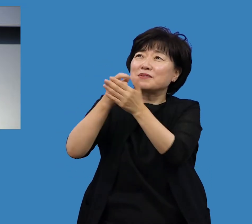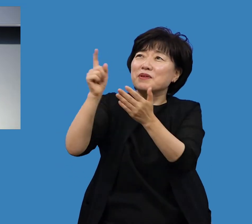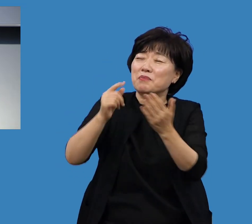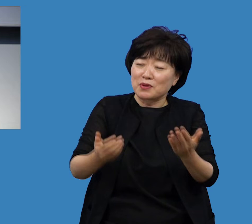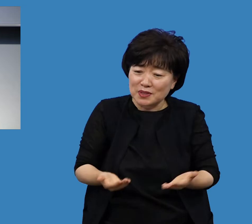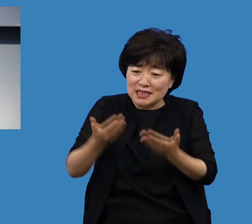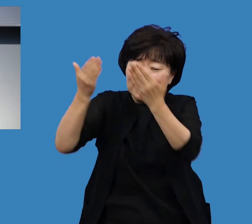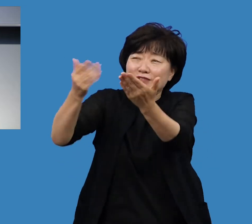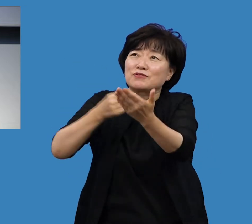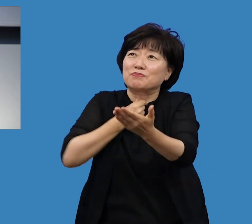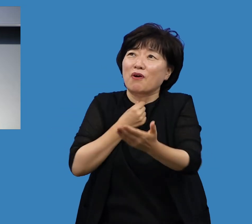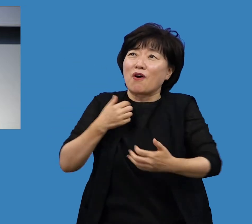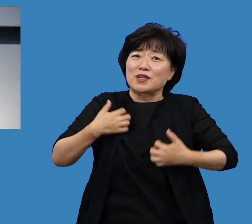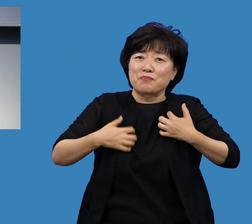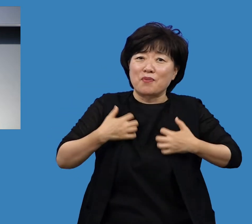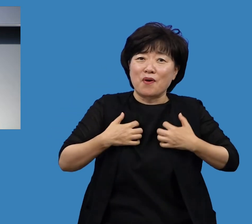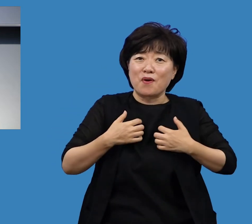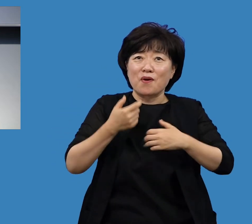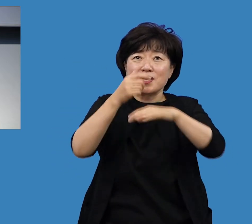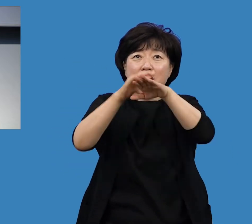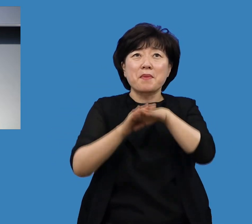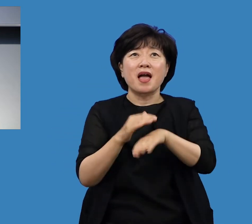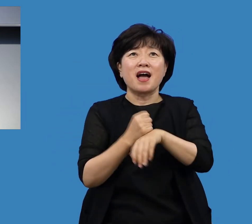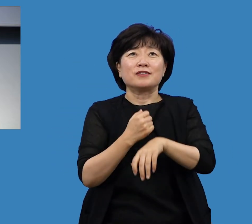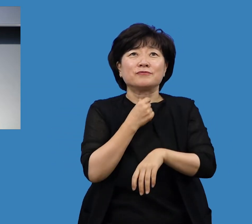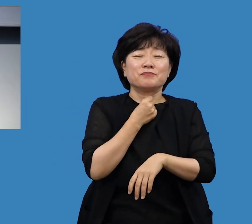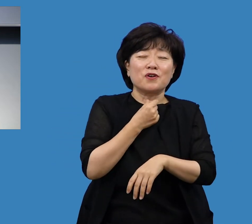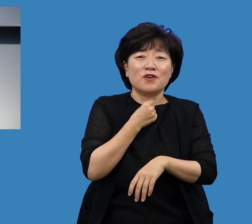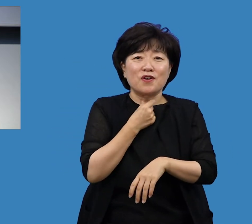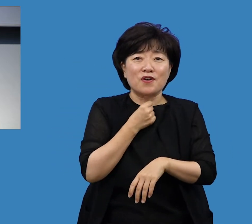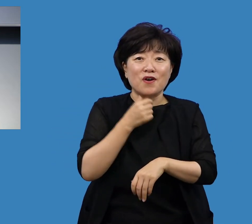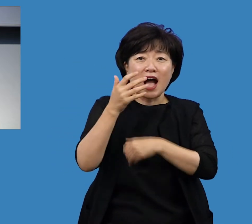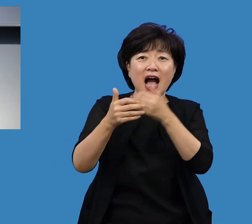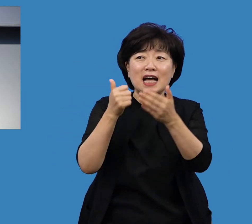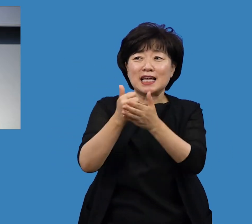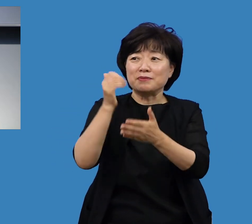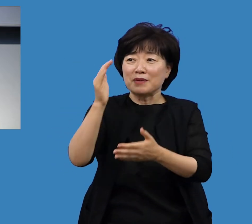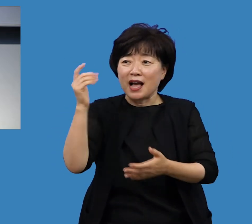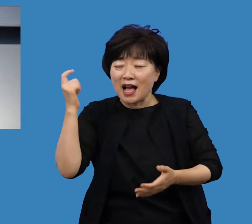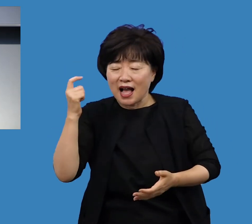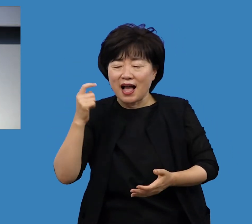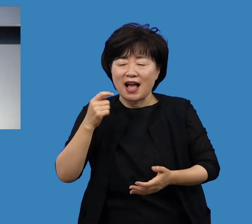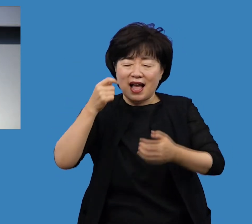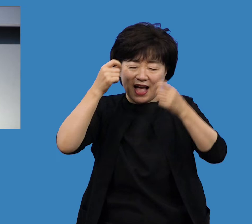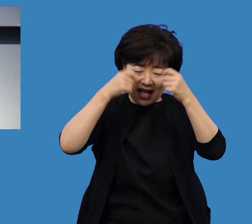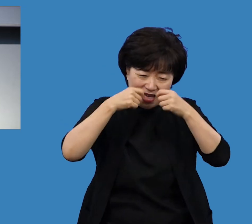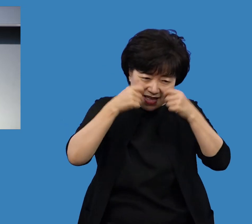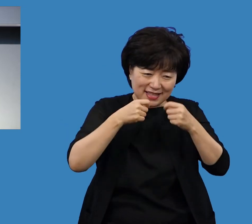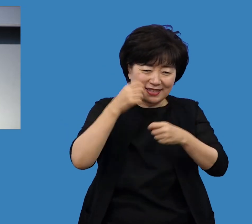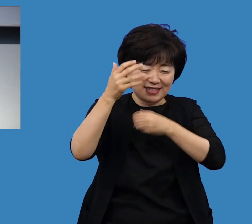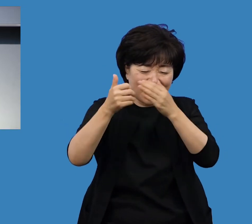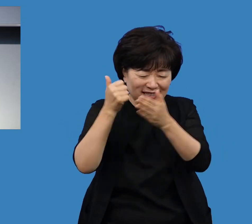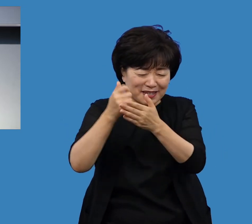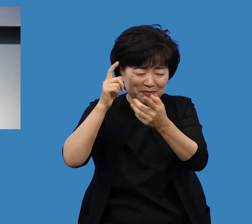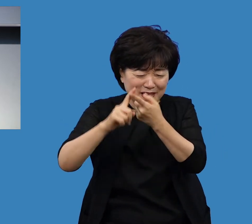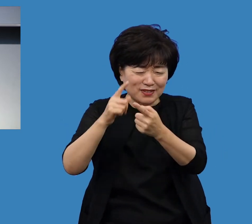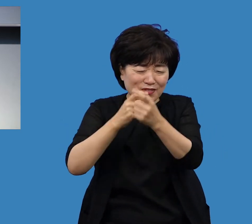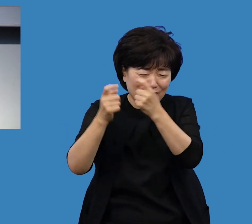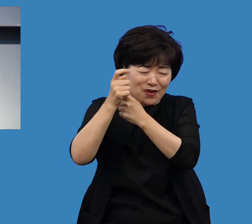너무 기쁘고 예배가 막 기다려지고 막 하나님 소리만 들어도 눈물이 막 나고 막 하나님께 더 막 뭐 하고